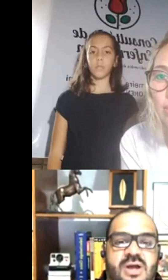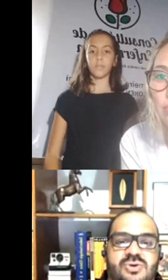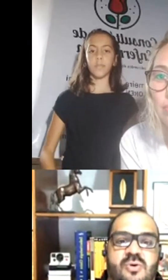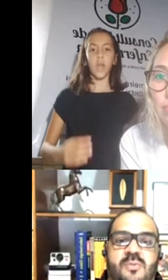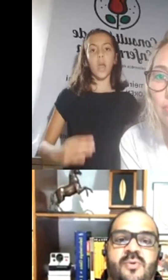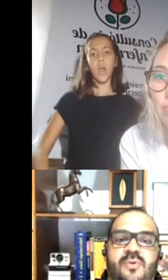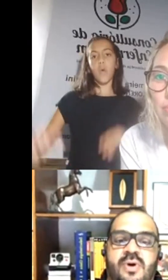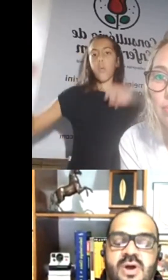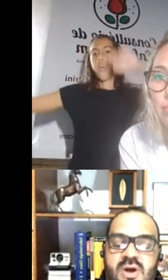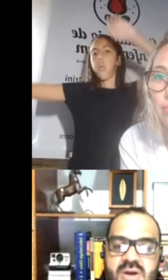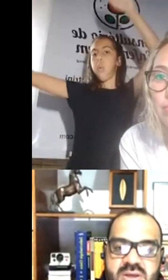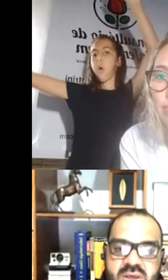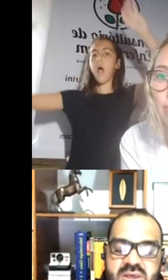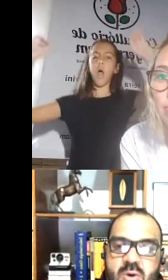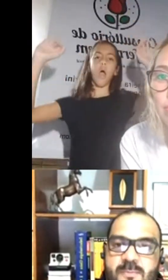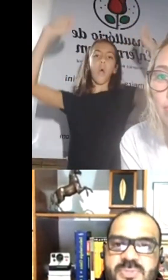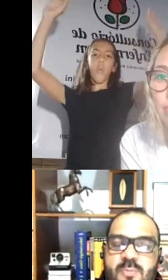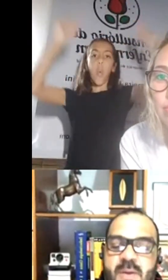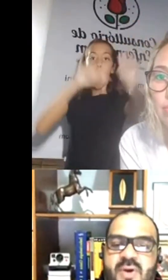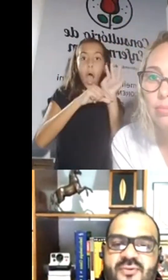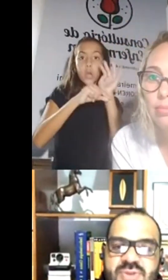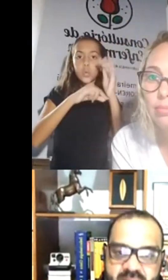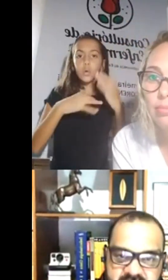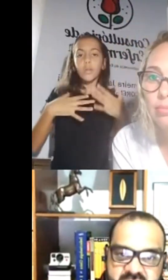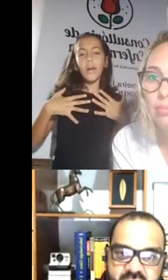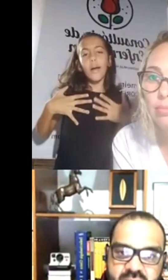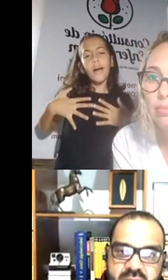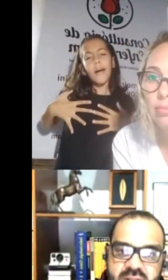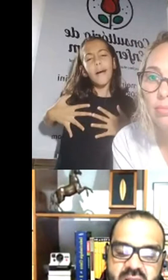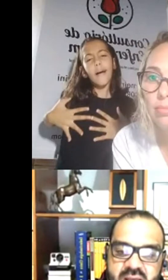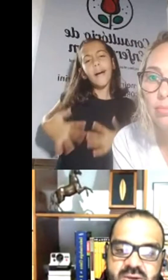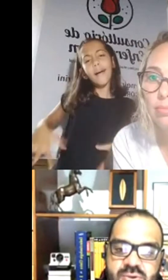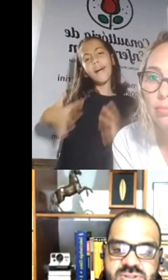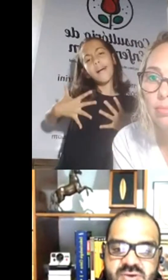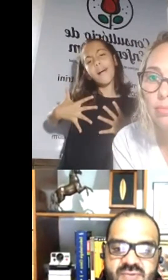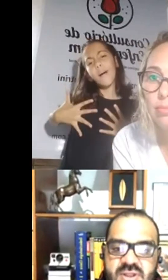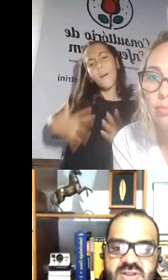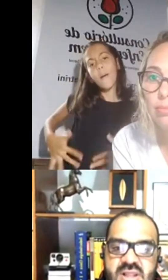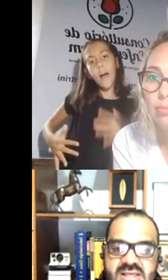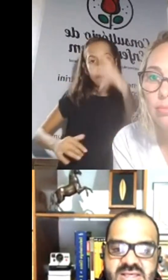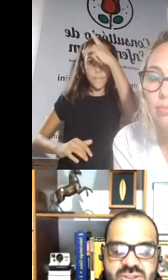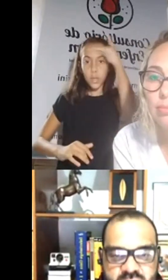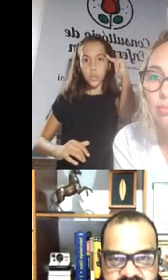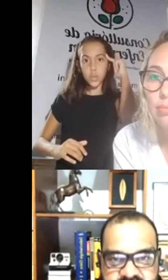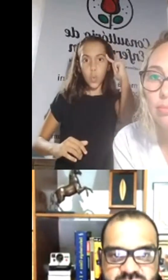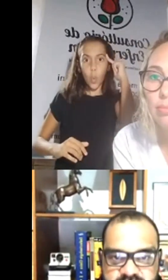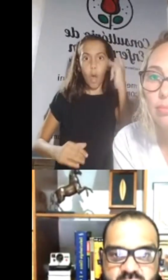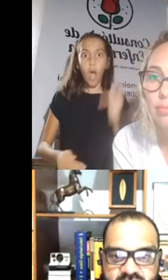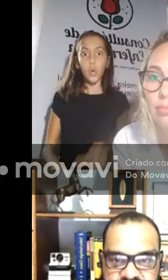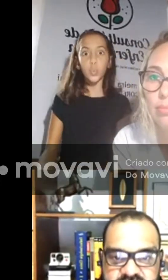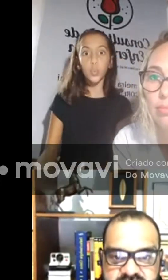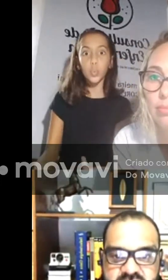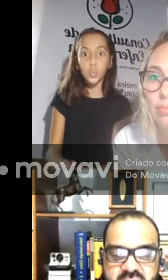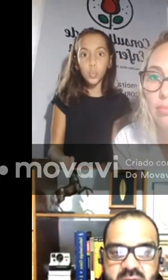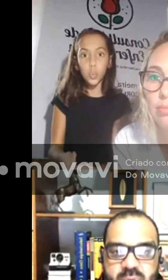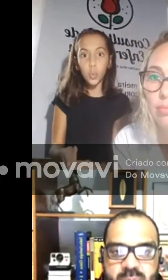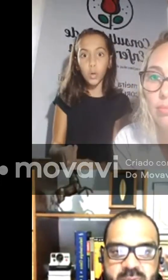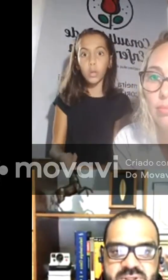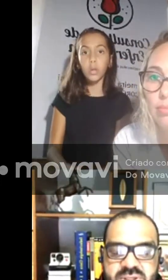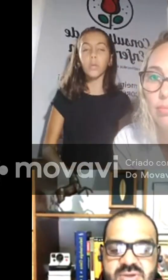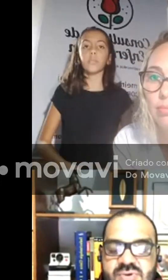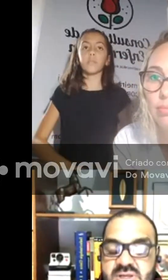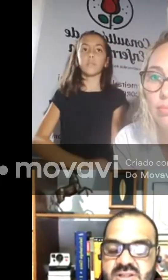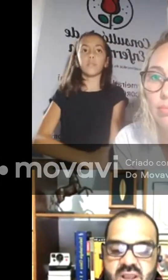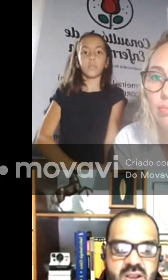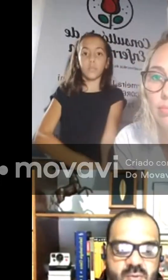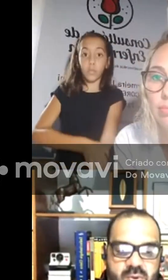eu acho que tem um papel fundamental, tá? Inclusive, nessa situação de Covid, propriamente